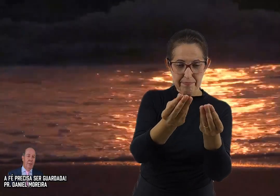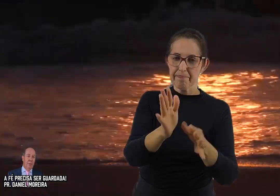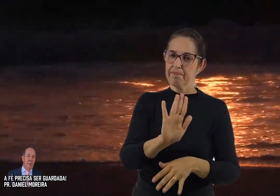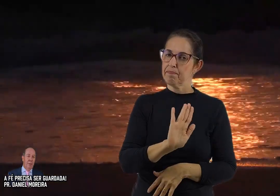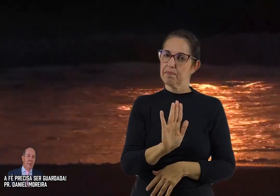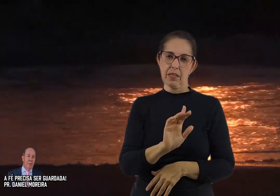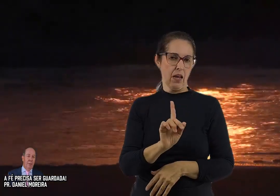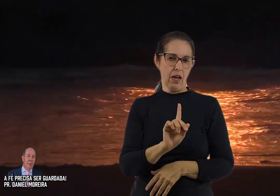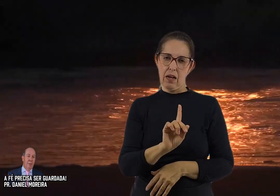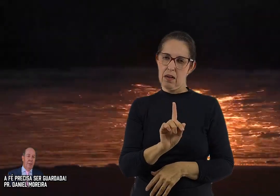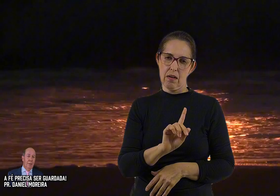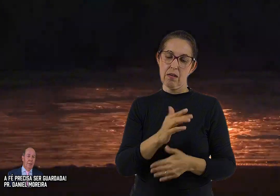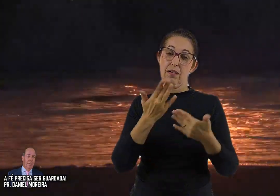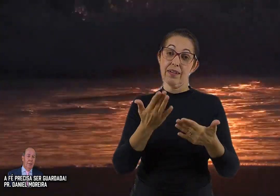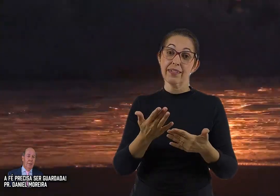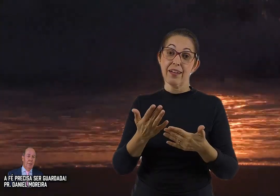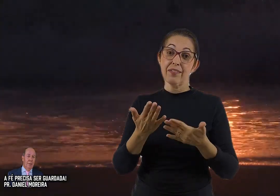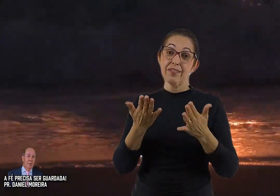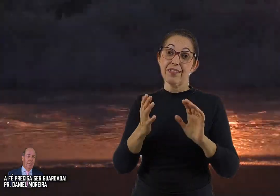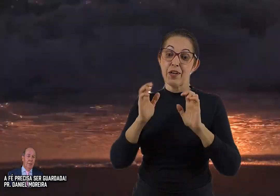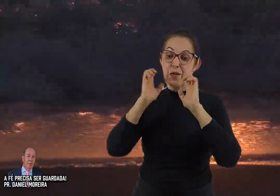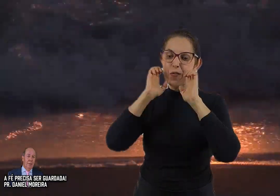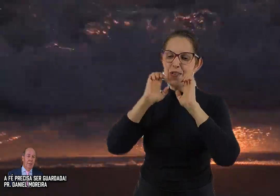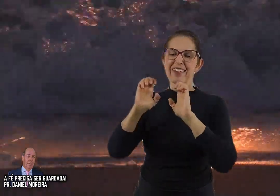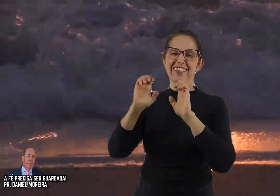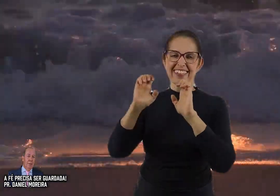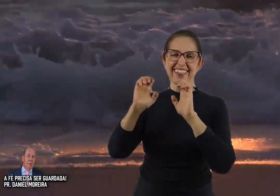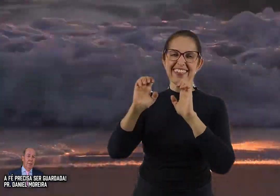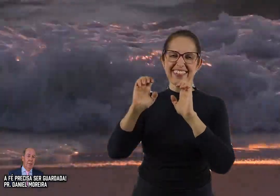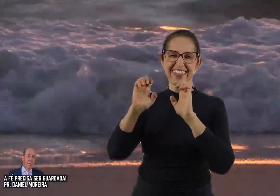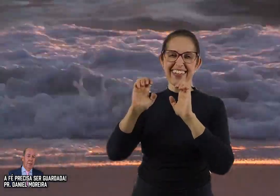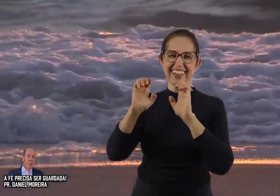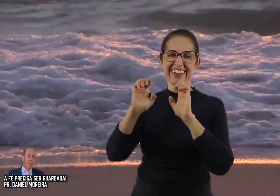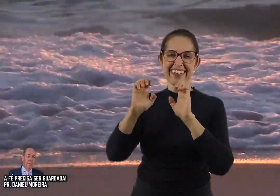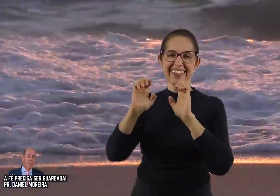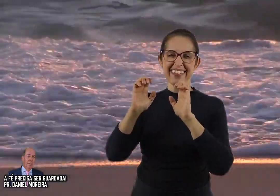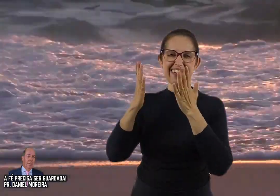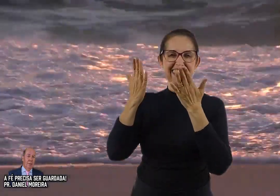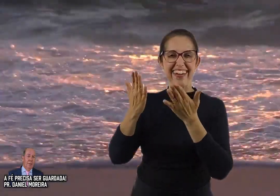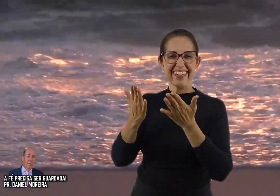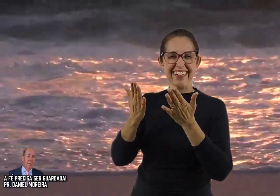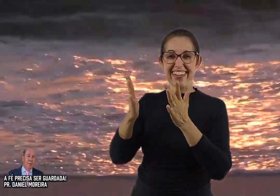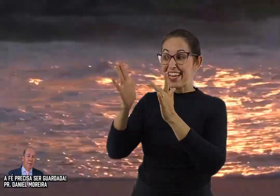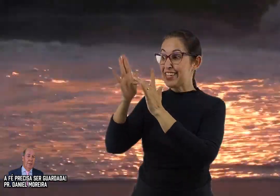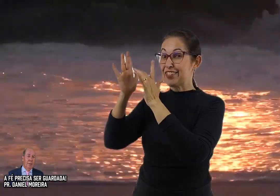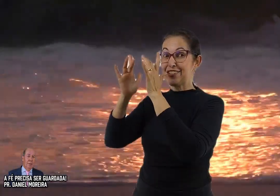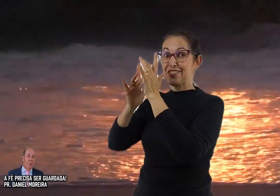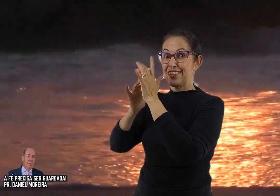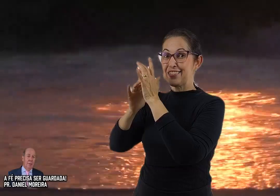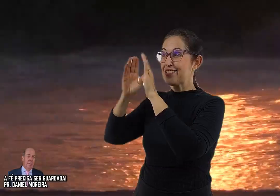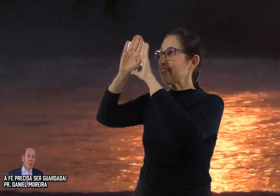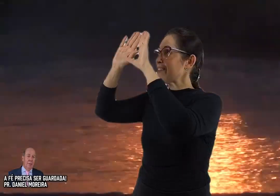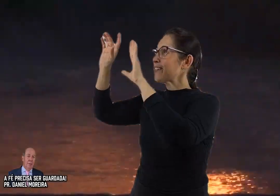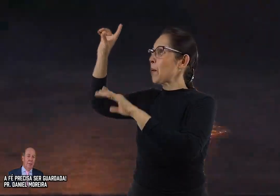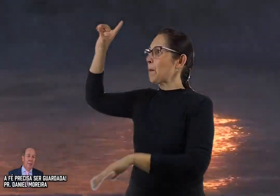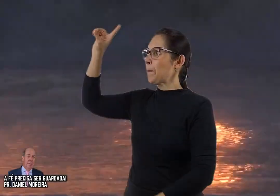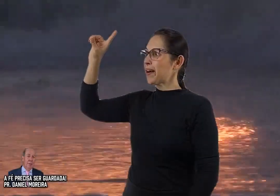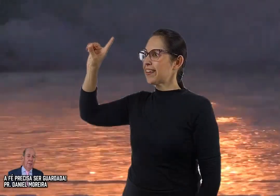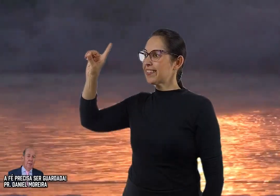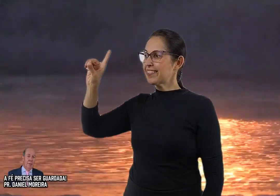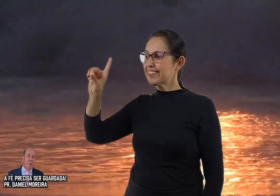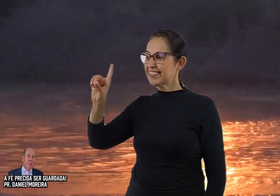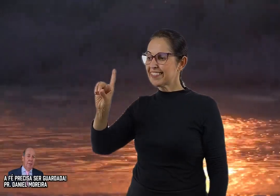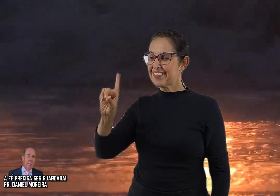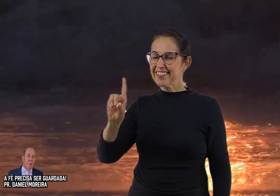O Evangelho é a eternidade que desceu ao mundo em busca do homem através